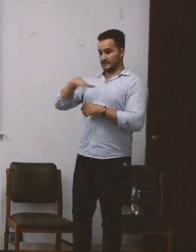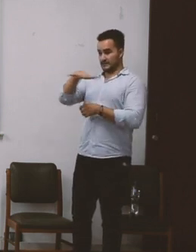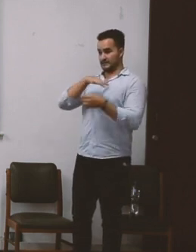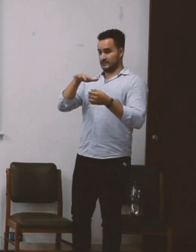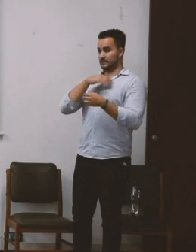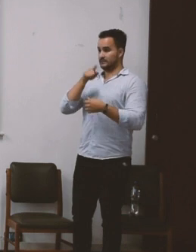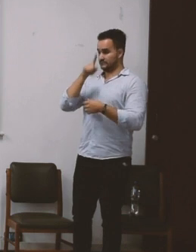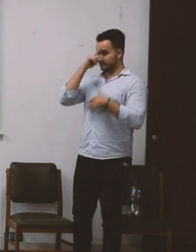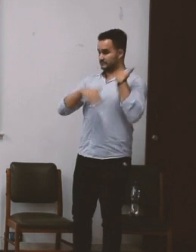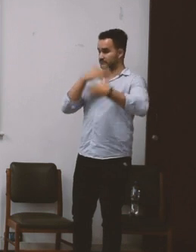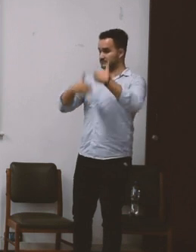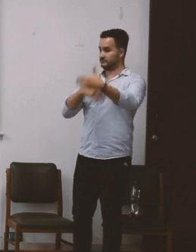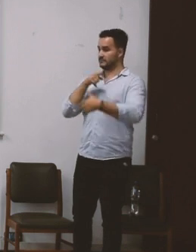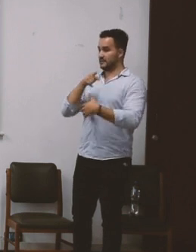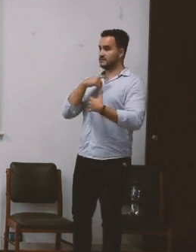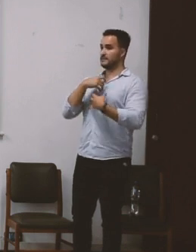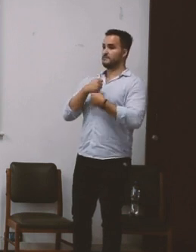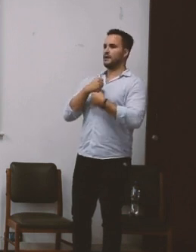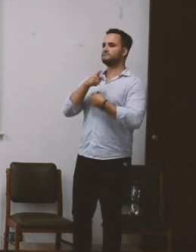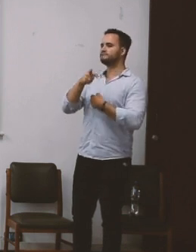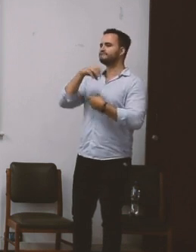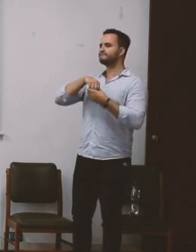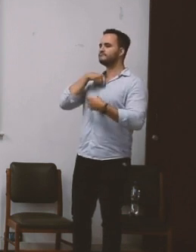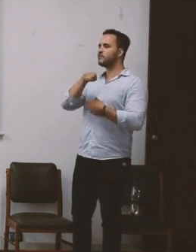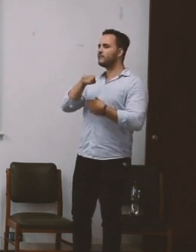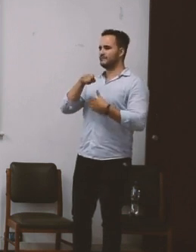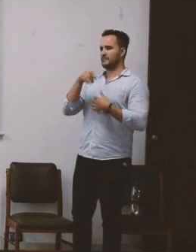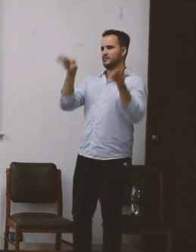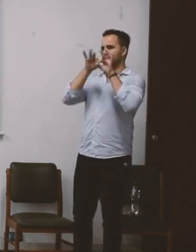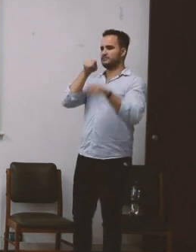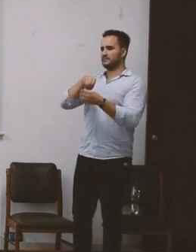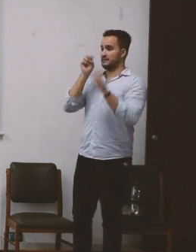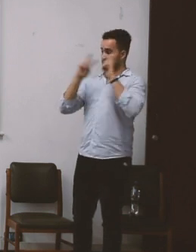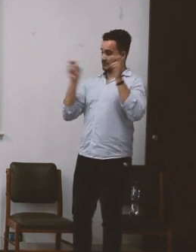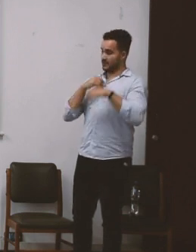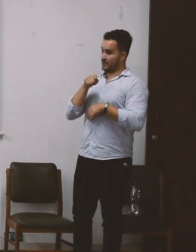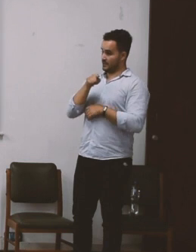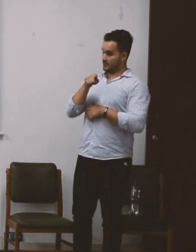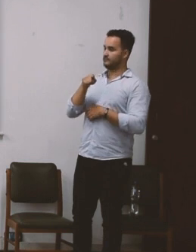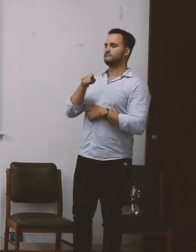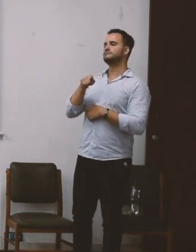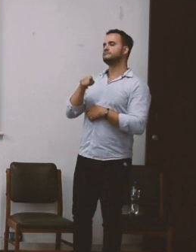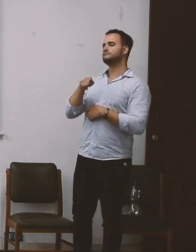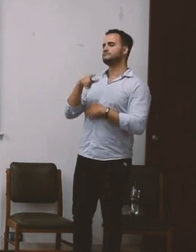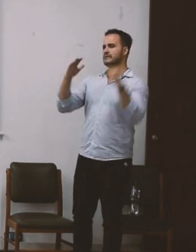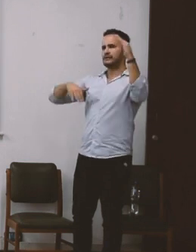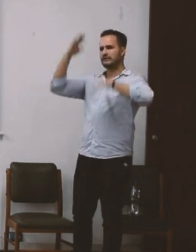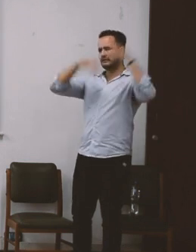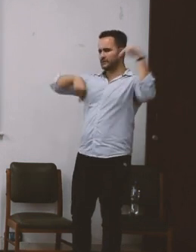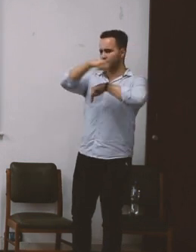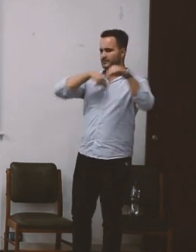exhiben, pero aún más en lo que ocultan, pues hacen que la existencia de la desigualdad social se mude a un problema de